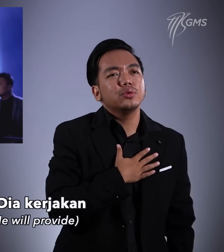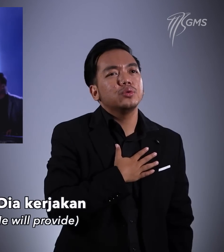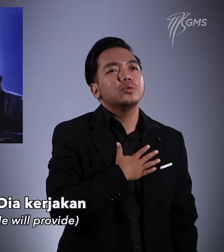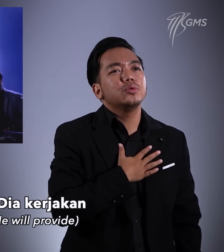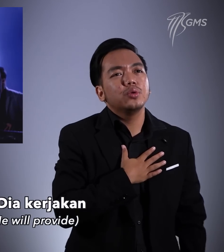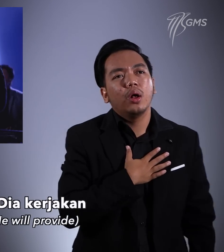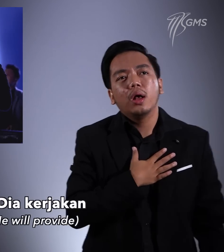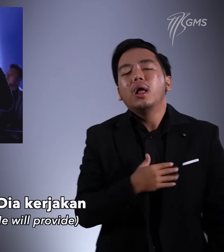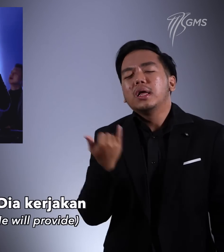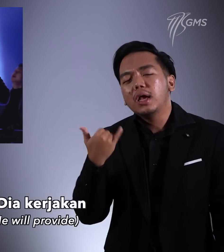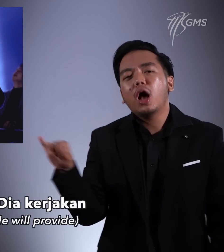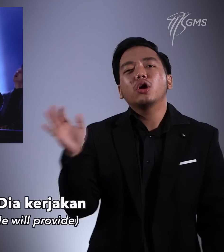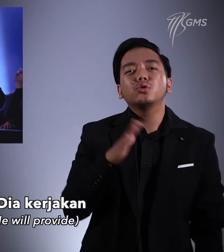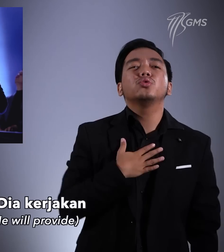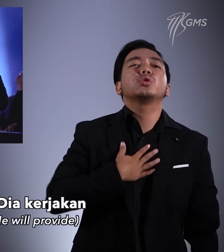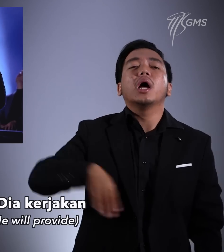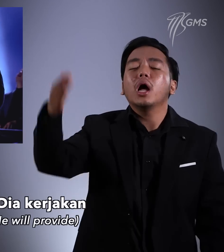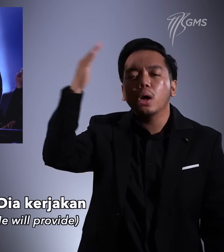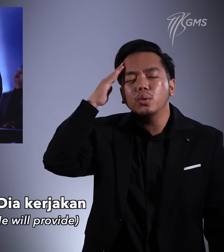Bagiku yang ku tahu,